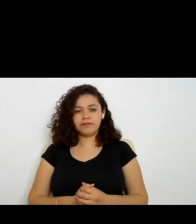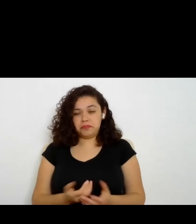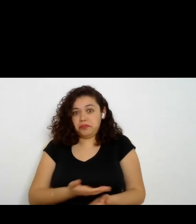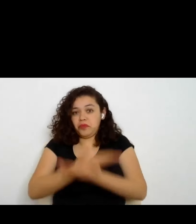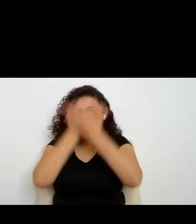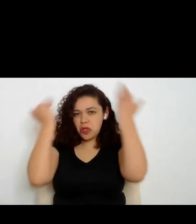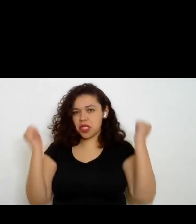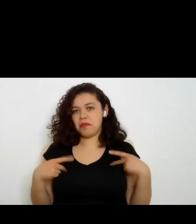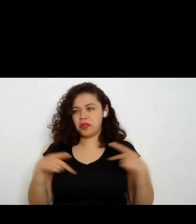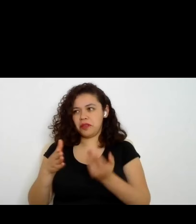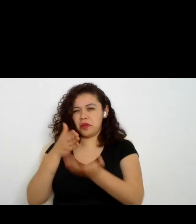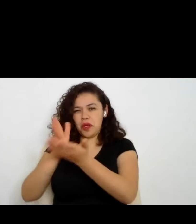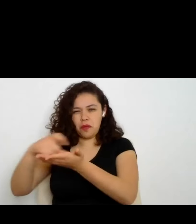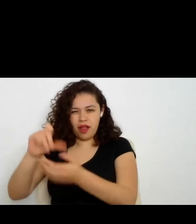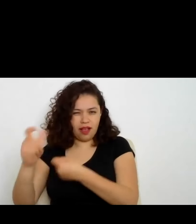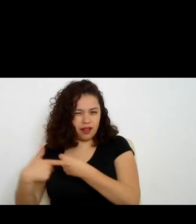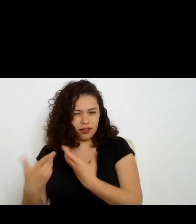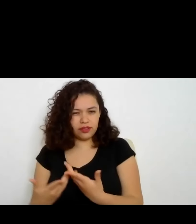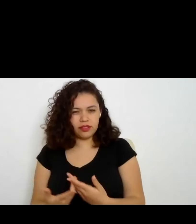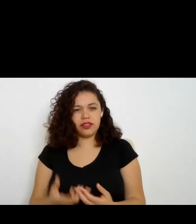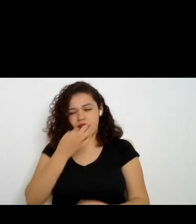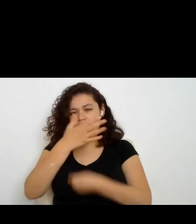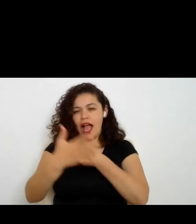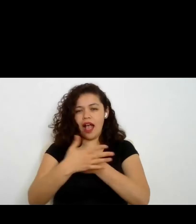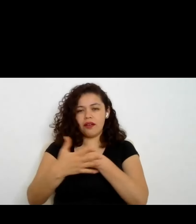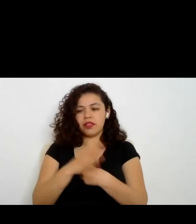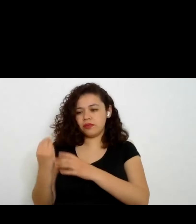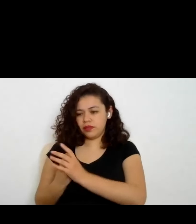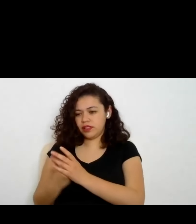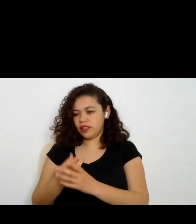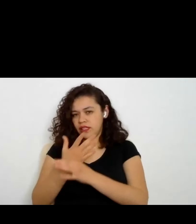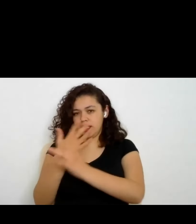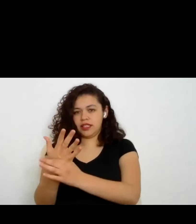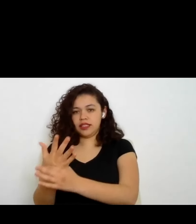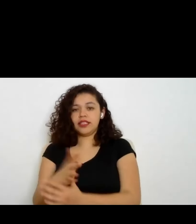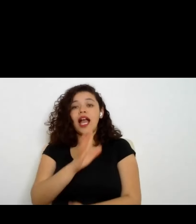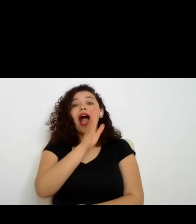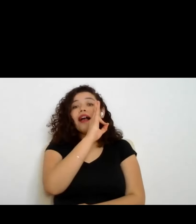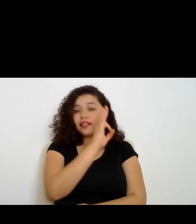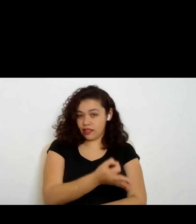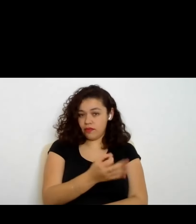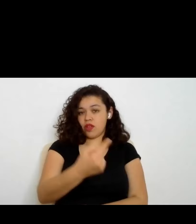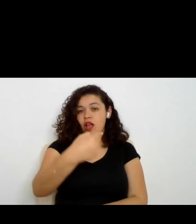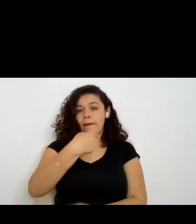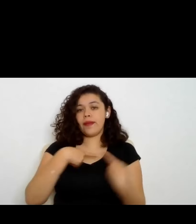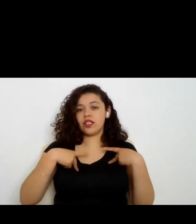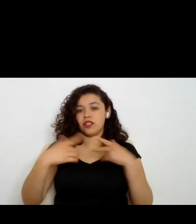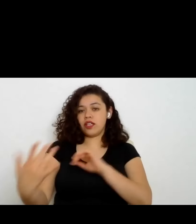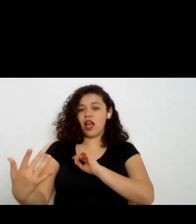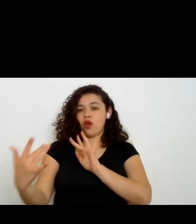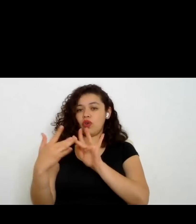alguien, y en el aviso de privacidad, no sé si han visto que dice que autorizo a que me contacten con